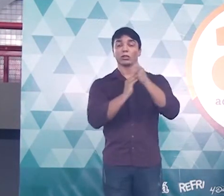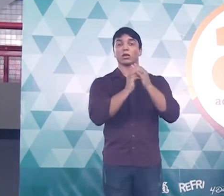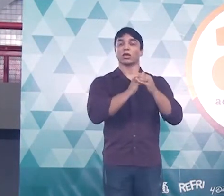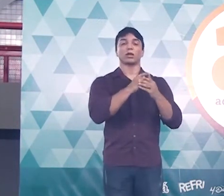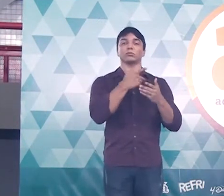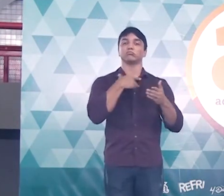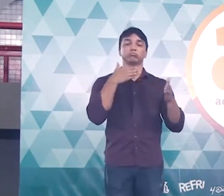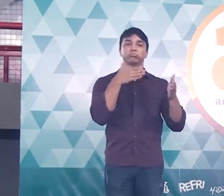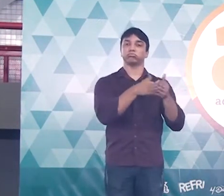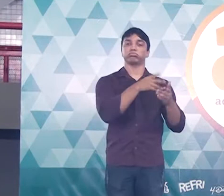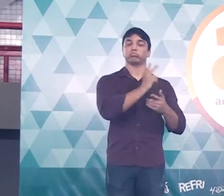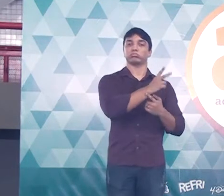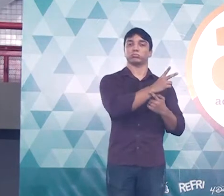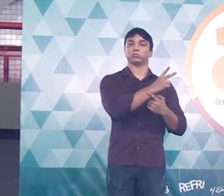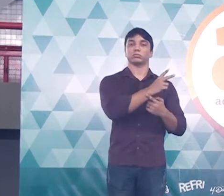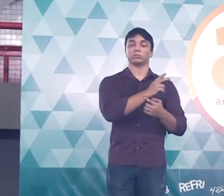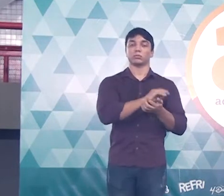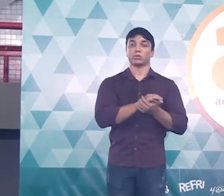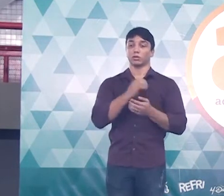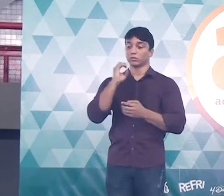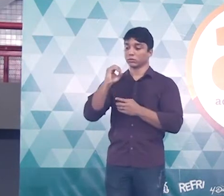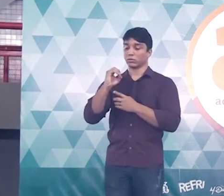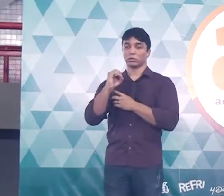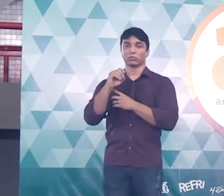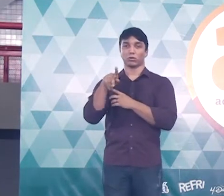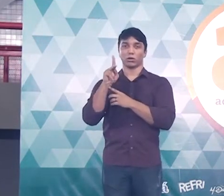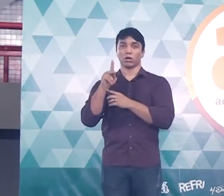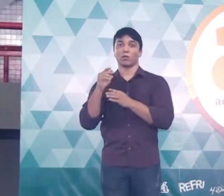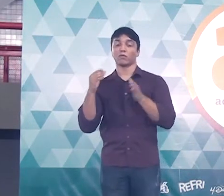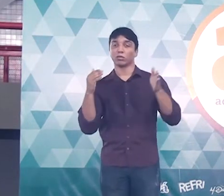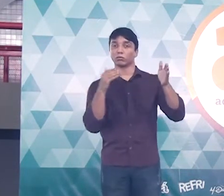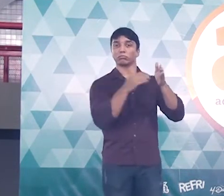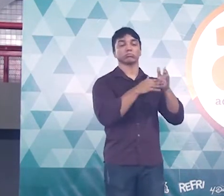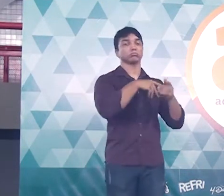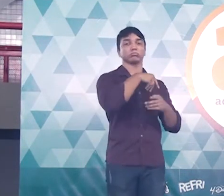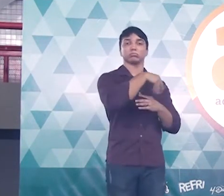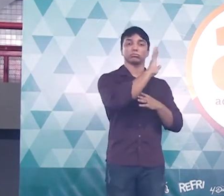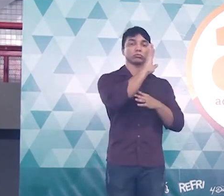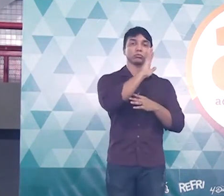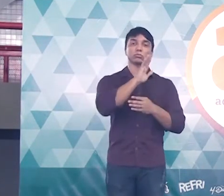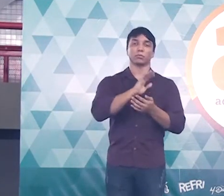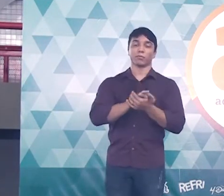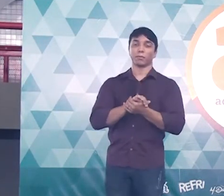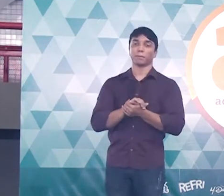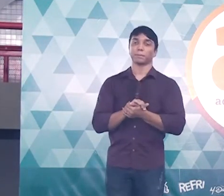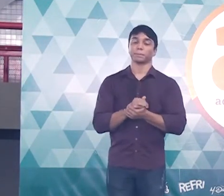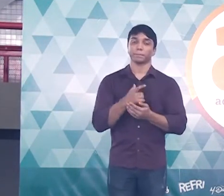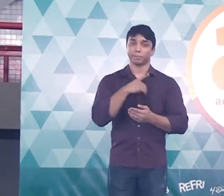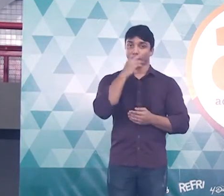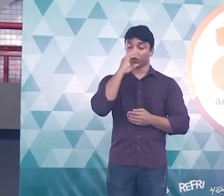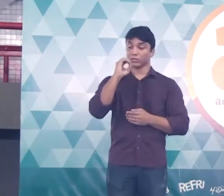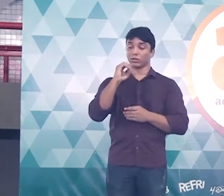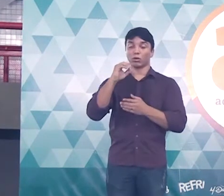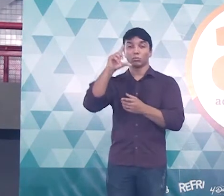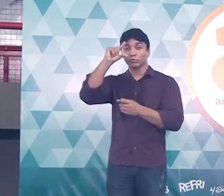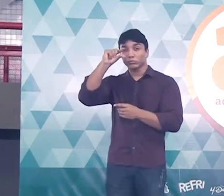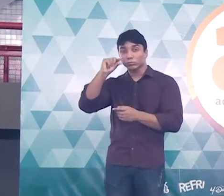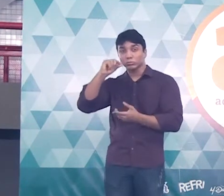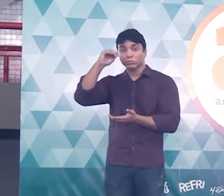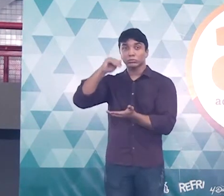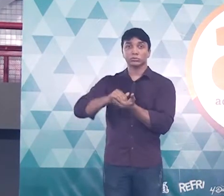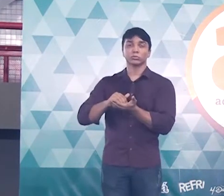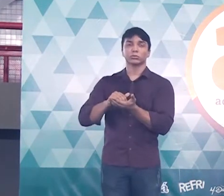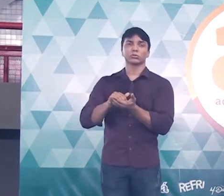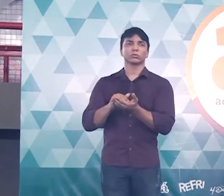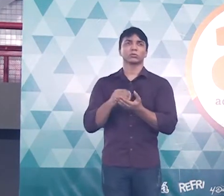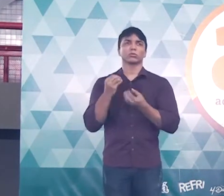infinito, que é o 0 Kelvin ao infinito. 0 Kelvin é o menor grau de agitação molecular. O professor